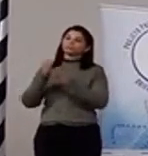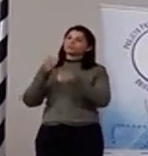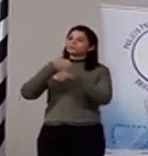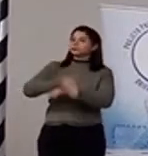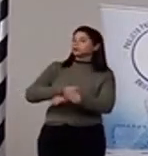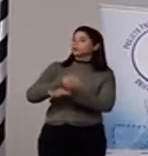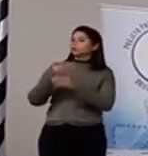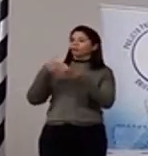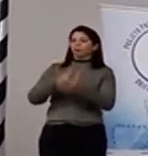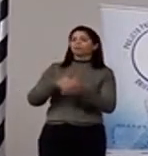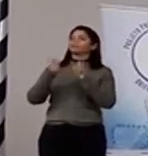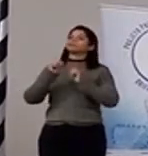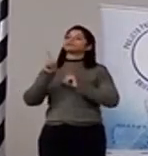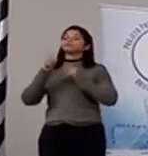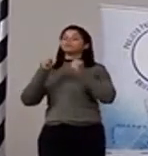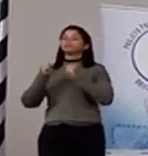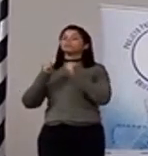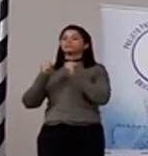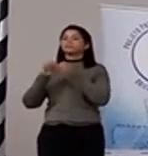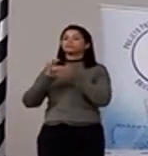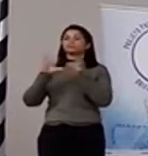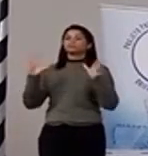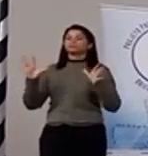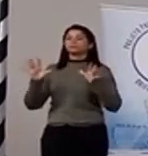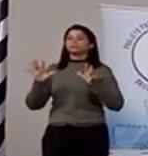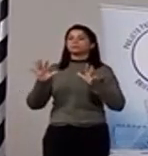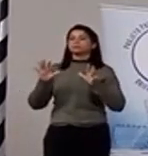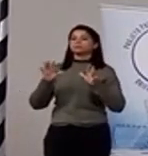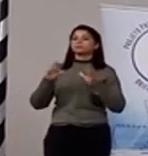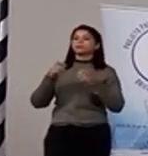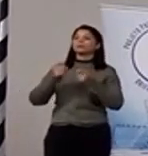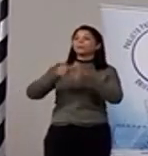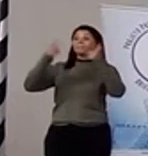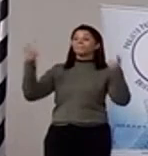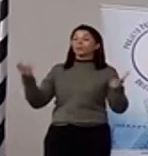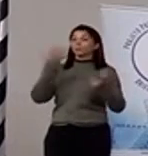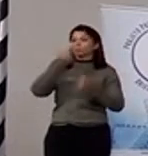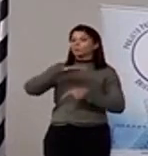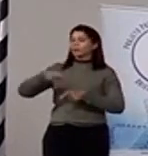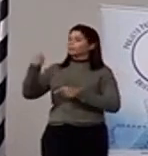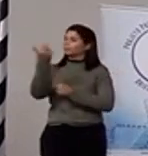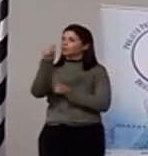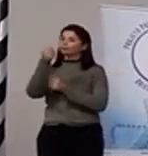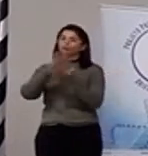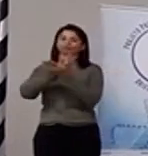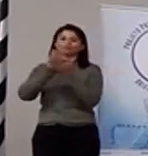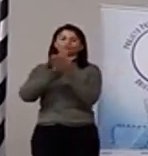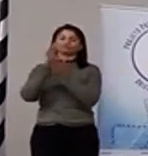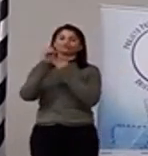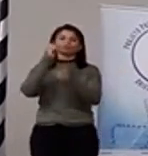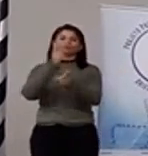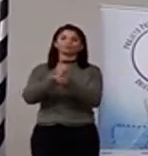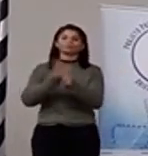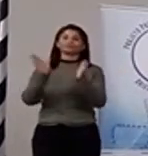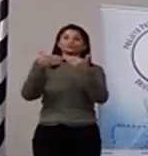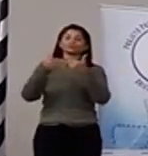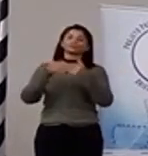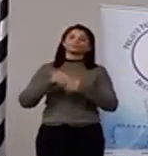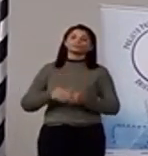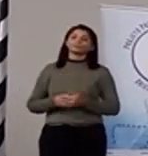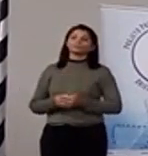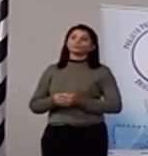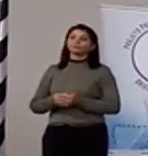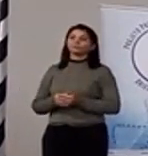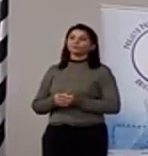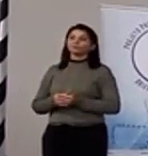o projeto é aconselhamento. É porque, na realidade, a maior parte das crianças não tem diagnóstico. Então, para poder fazer o aconselhamento, a gente tem que dar o diagnóstico.